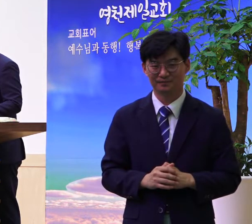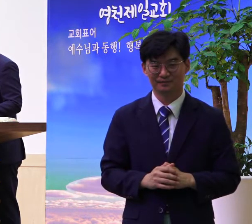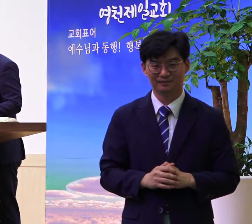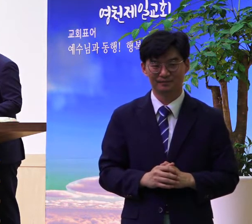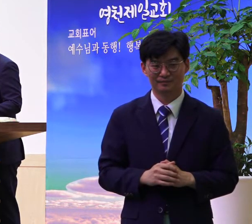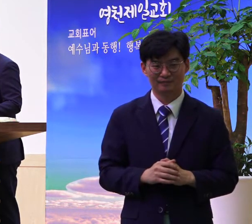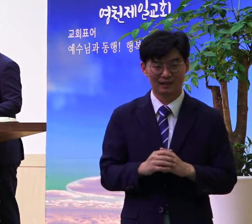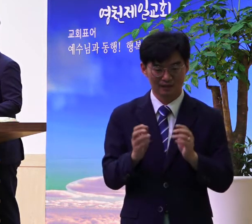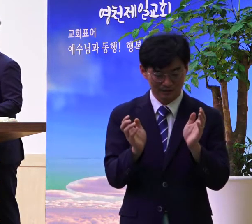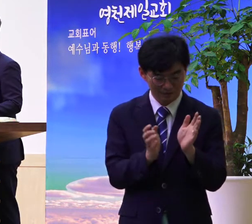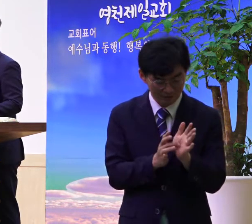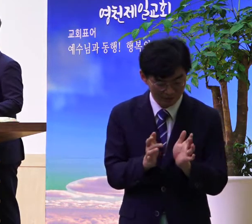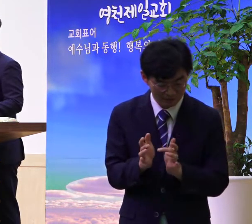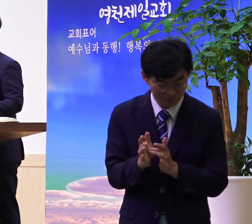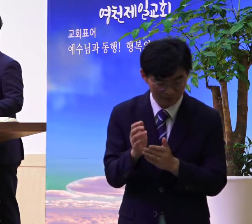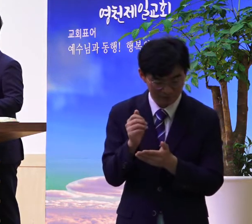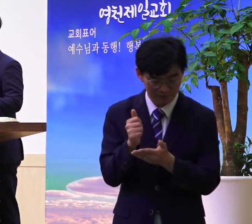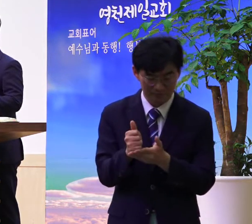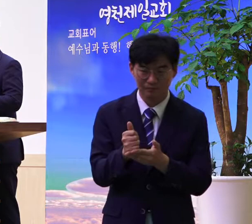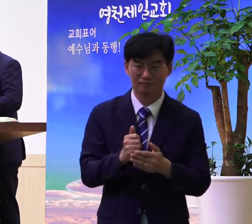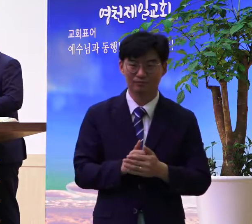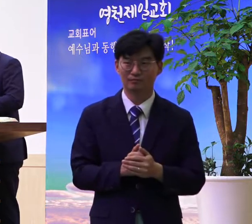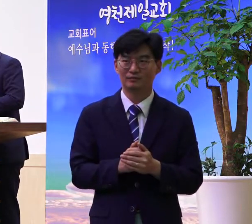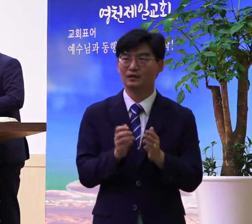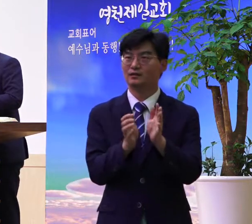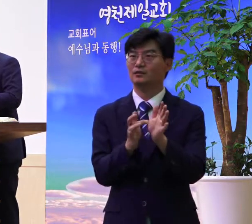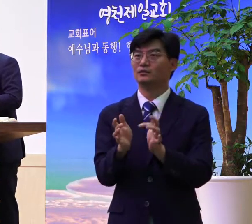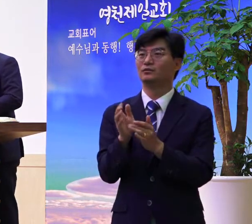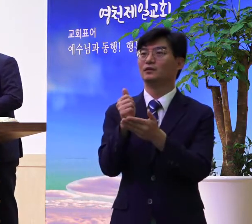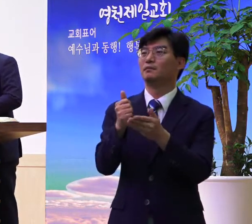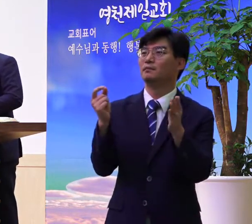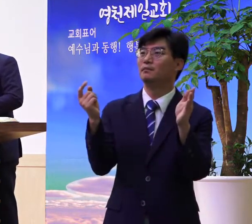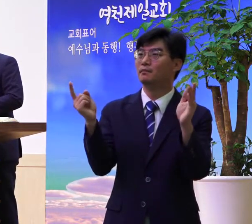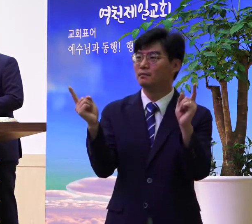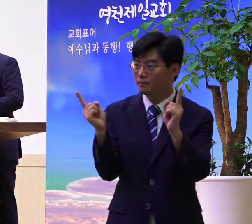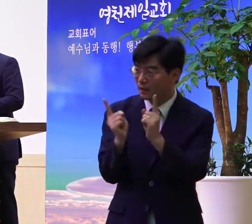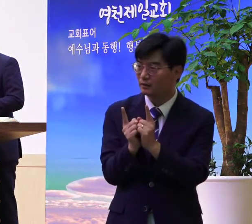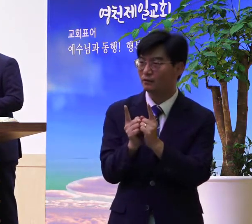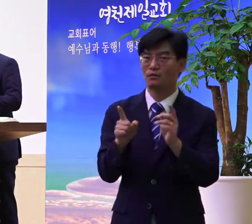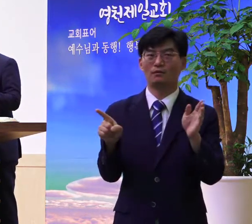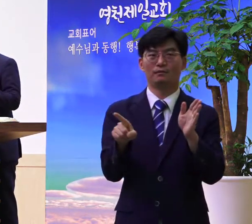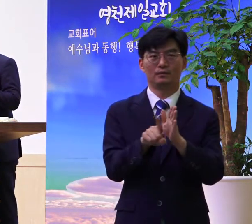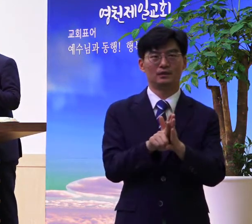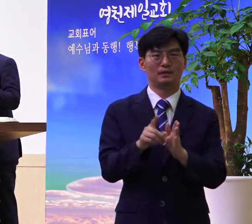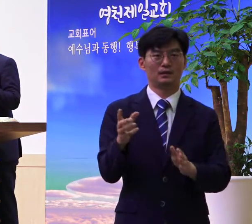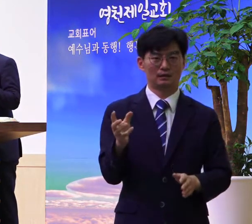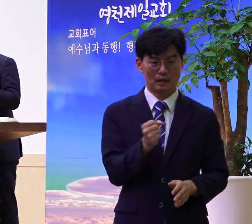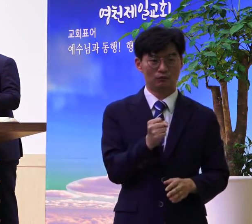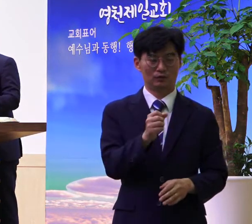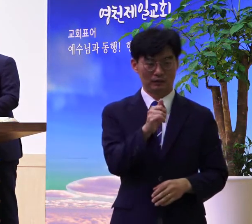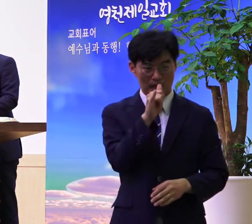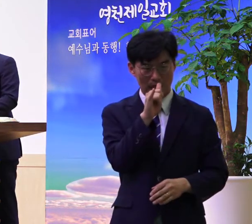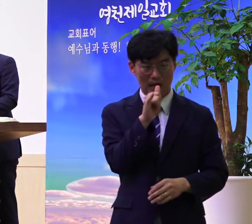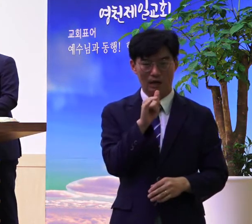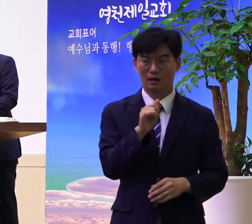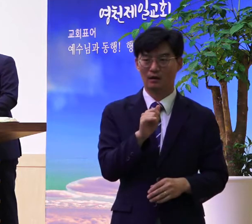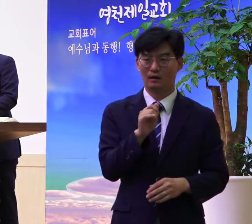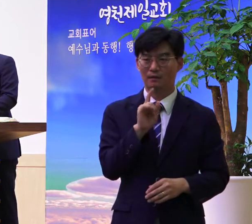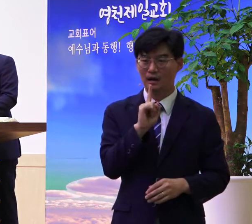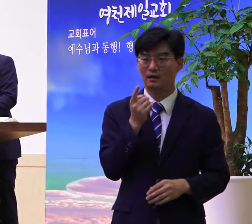근데 예수 믿는다고 하면서도 예수님을 만났고 믿음을 가지게 됐다고 해서 신앙의 최종